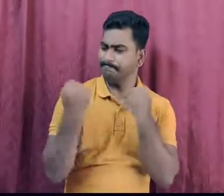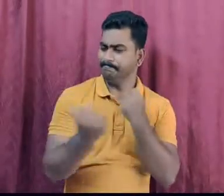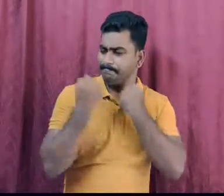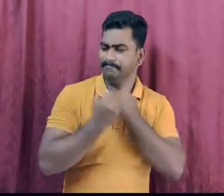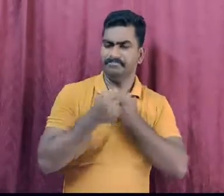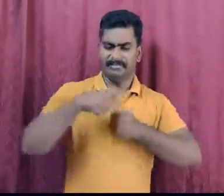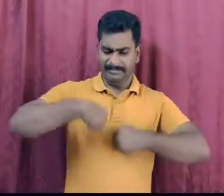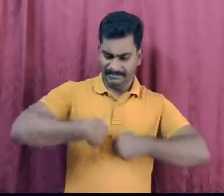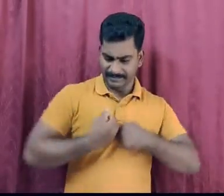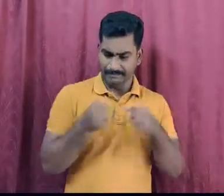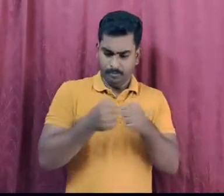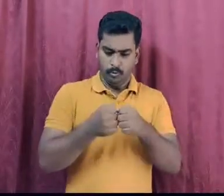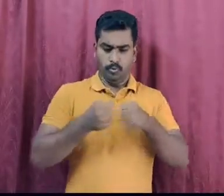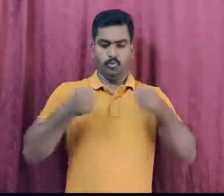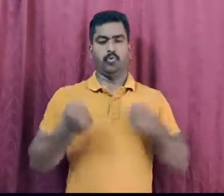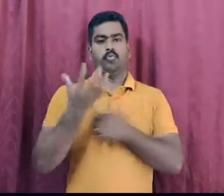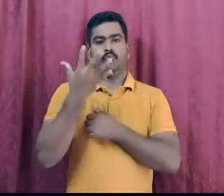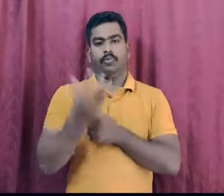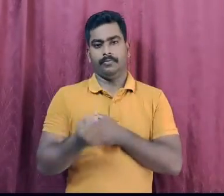പ്രസ്താവിച്ചു.